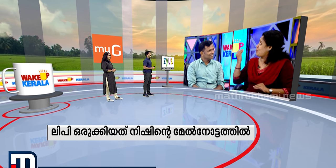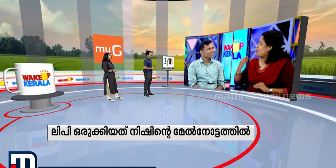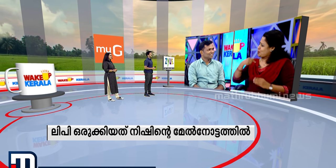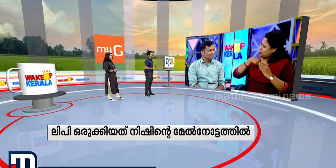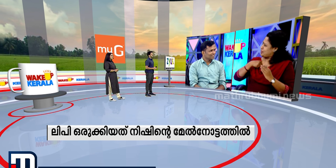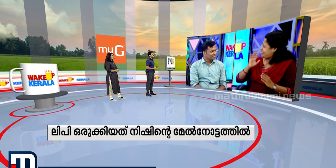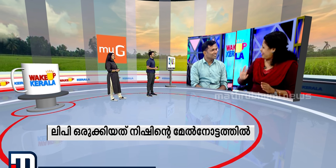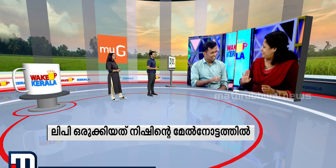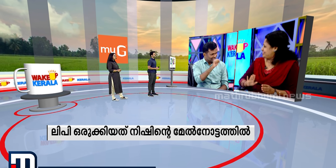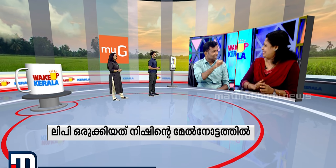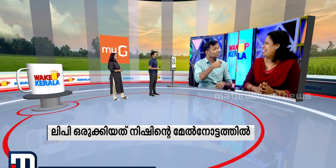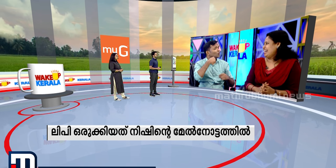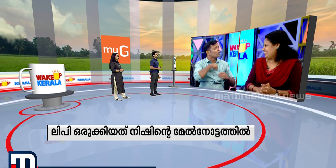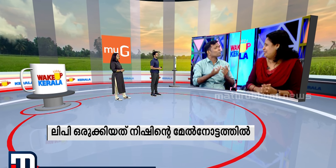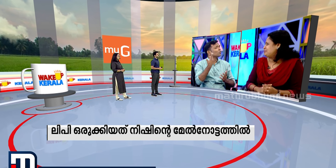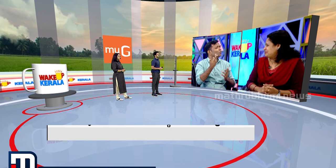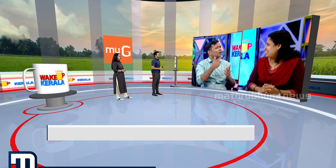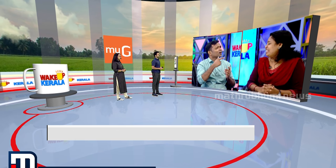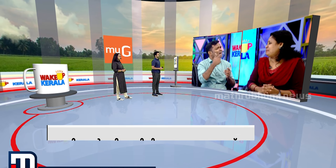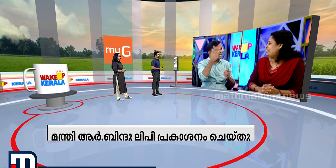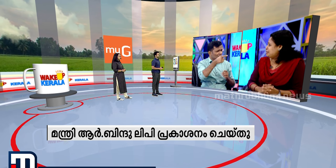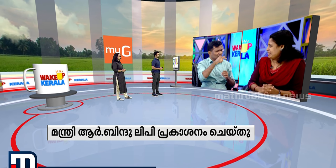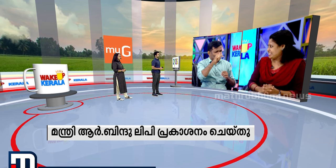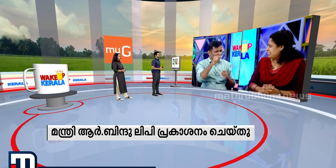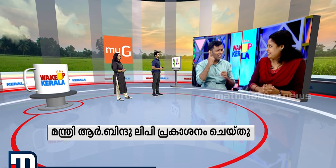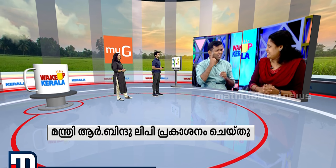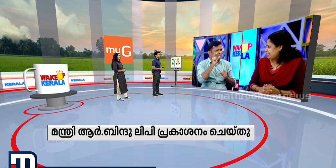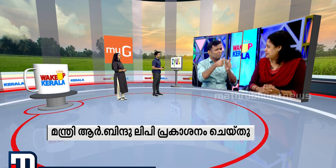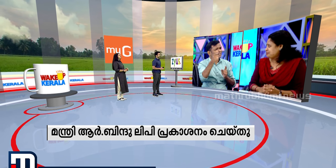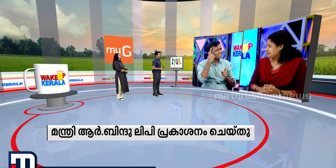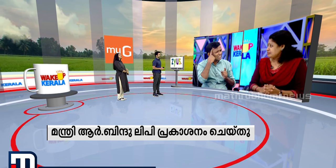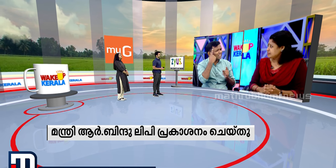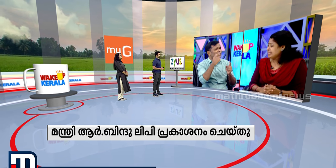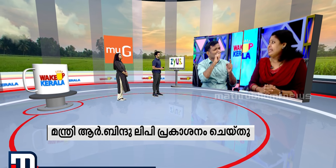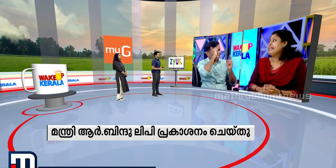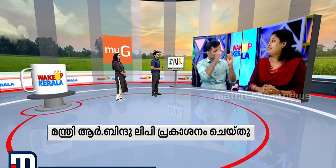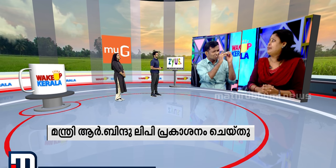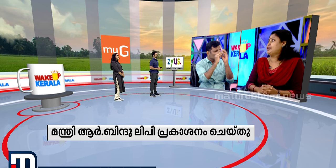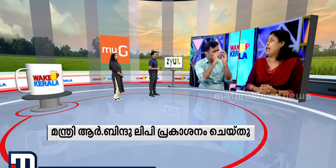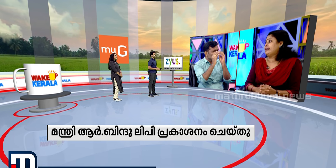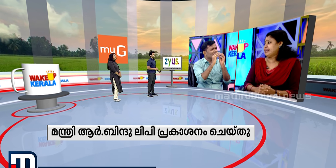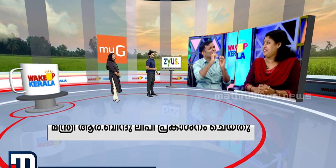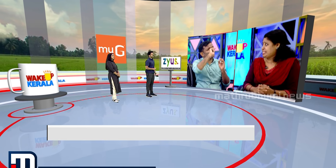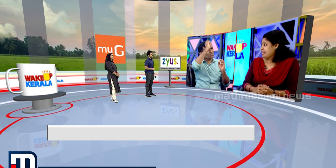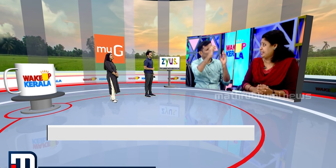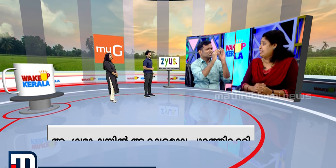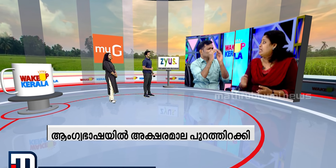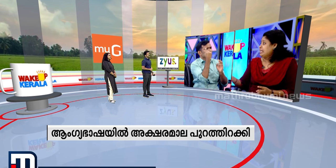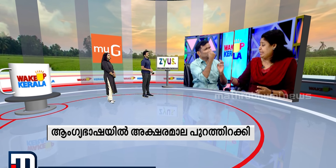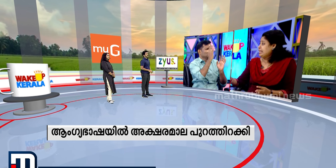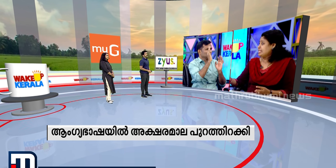ഉള്ളിലുള്ളത് അതെ ഇപ്പോൾ എൻ്റെ മനസ്സിലെന്ന് വെച്ചാൽ എല്ലാ ഡെഫായിട്ടുള്ള ആൾക്കാരും